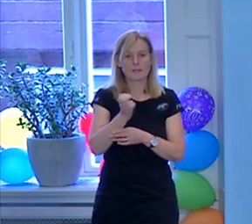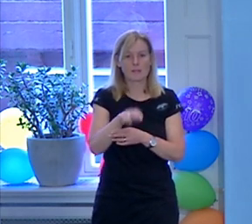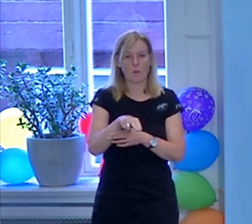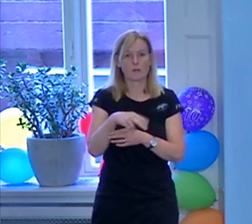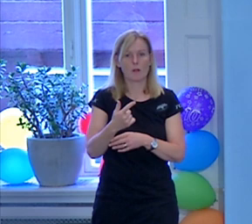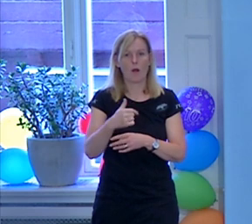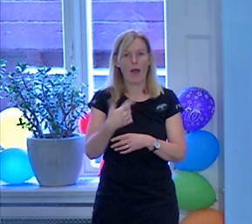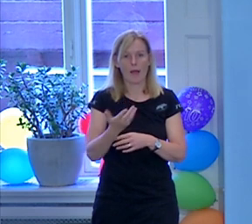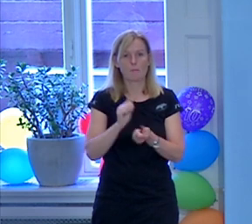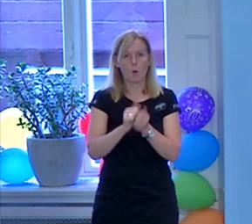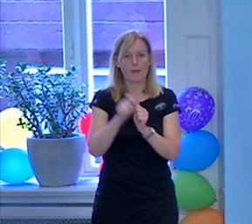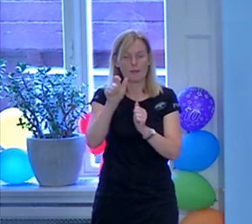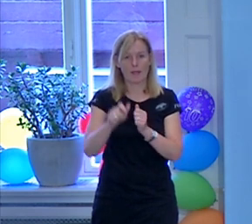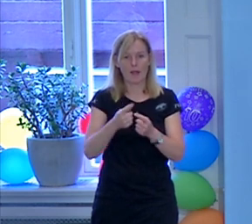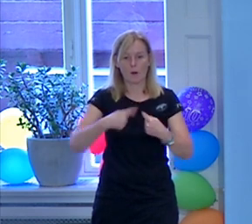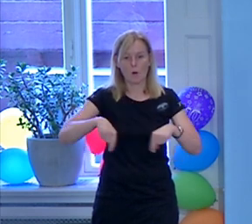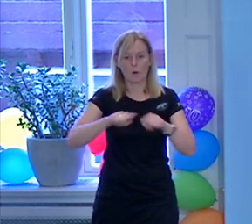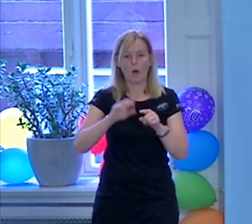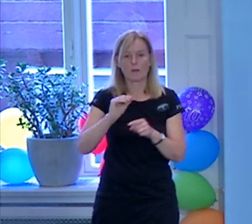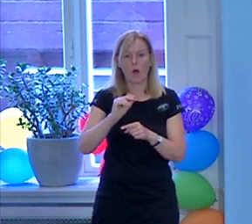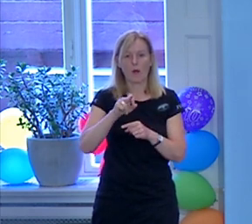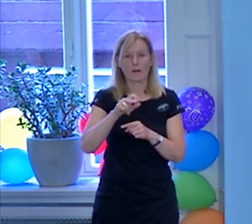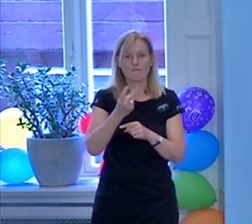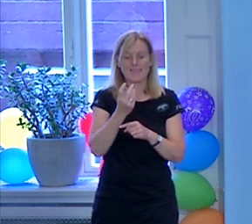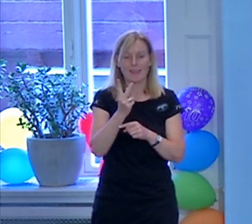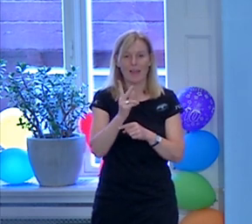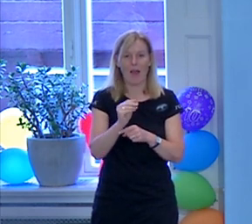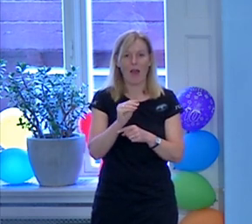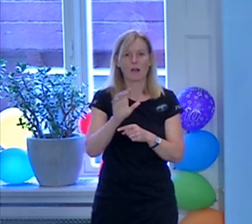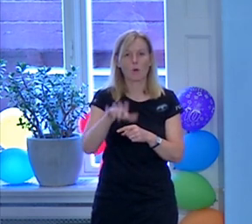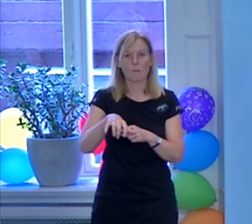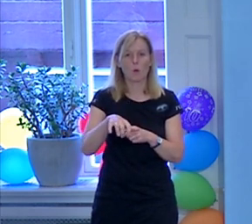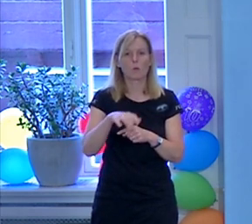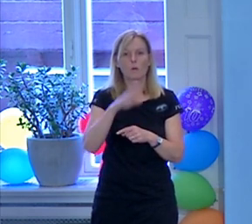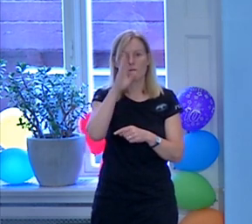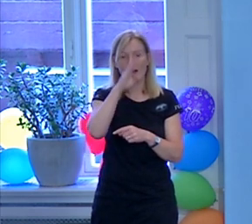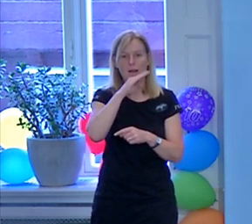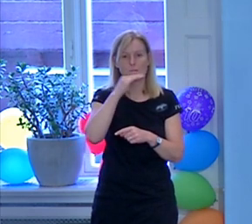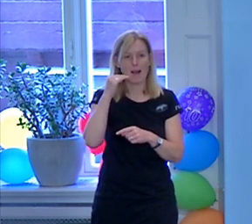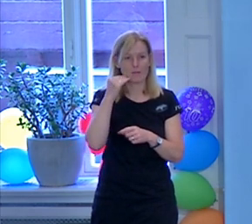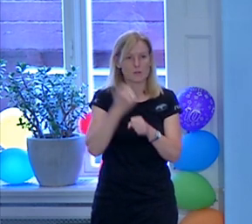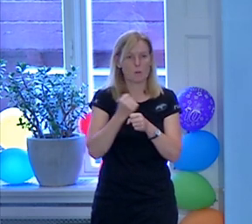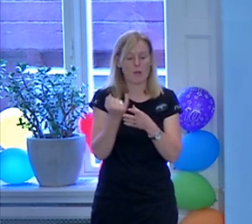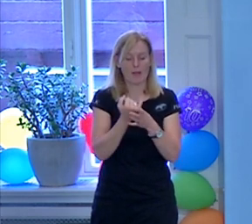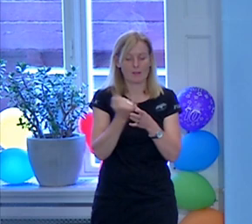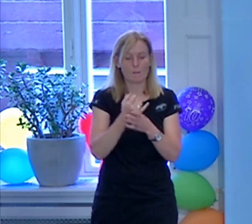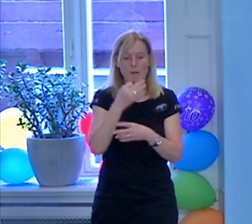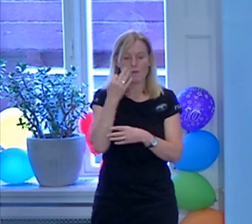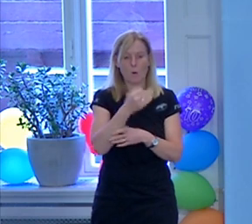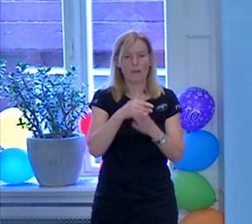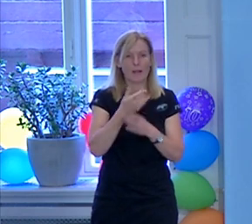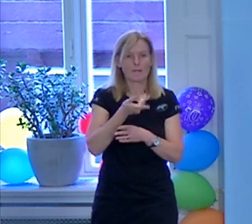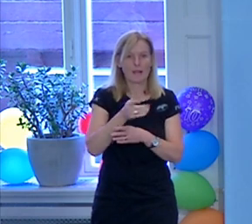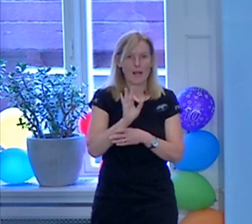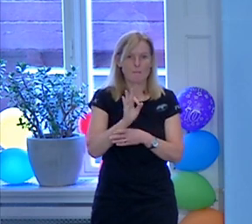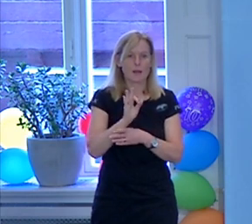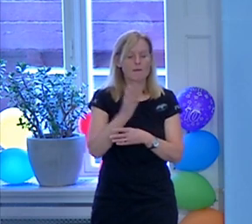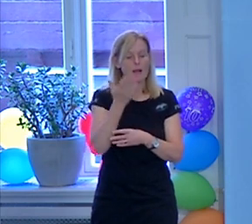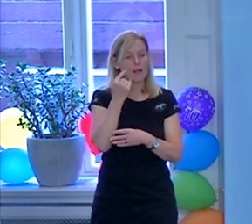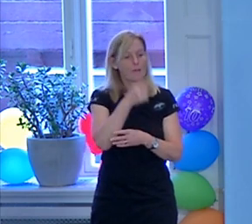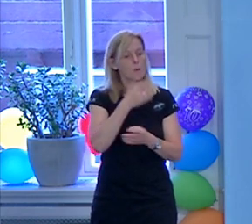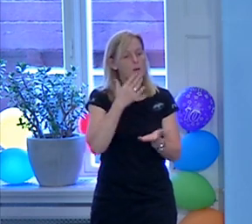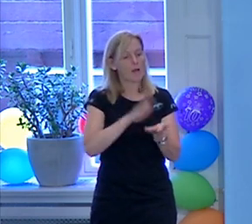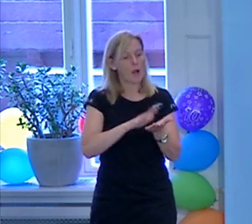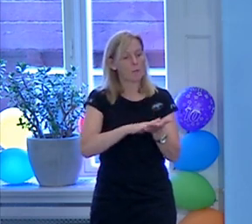är politiker lokalt, Arvika kommun, och även regionalt Värmland. Och en fråga till Filip då. Vad skulle du